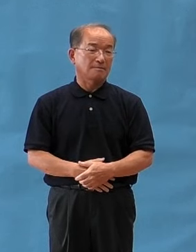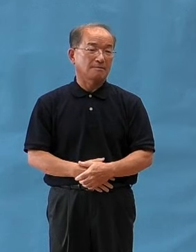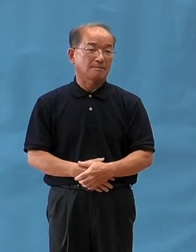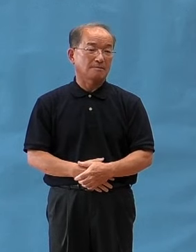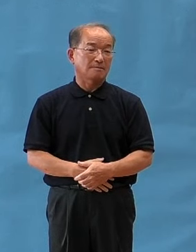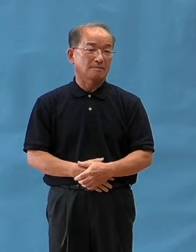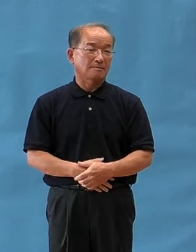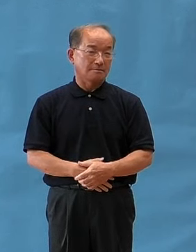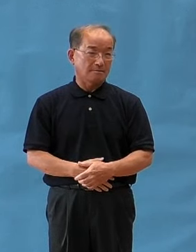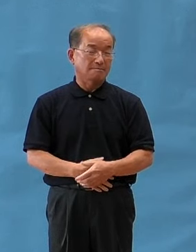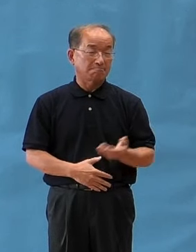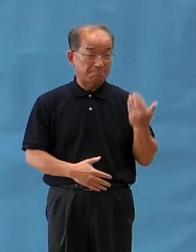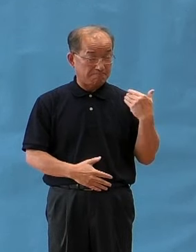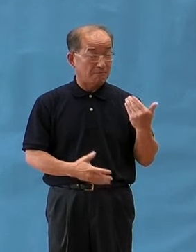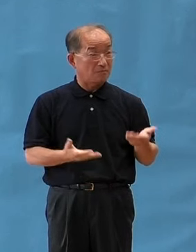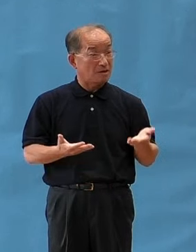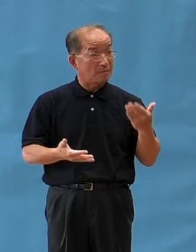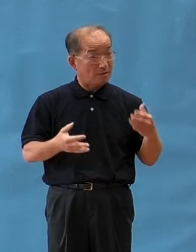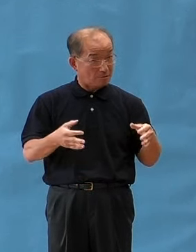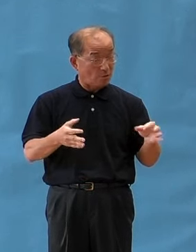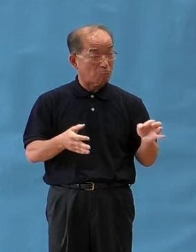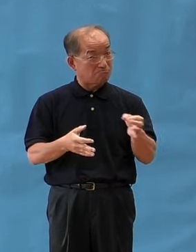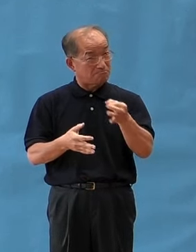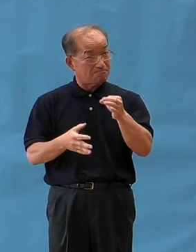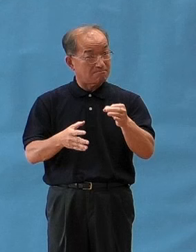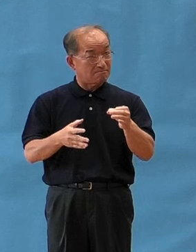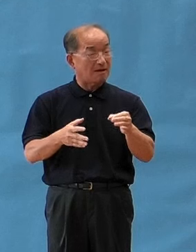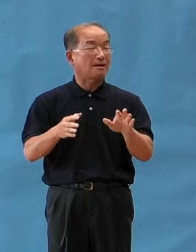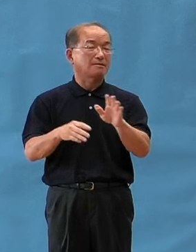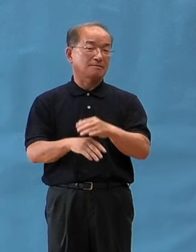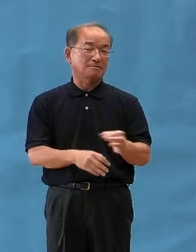随分上がってますよ。随分遠いものになってる。